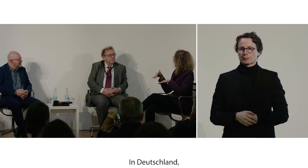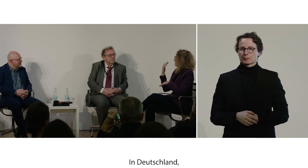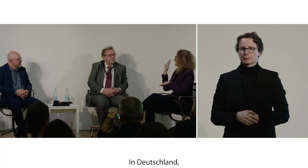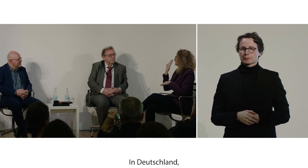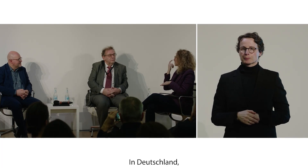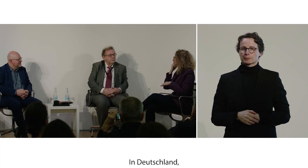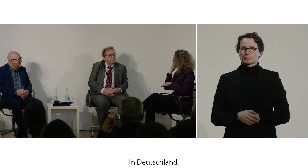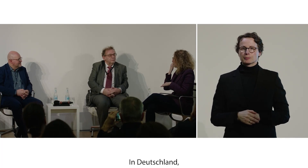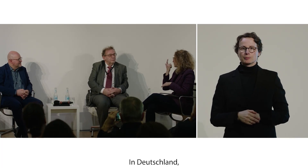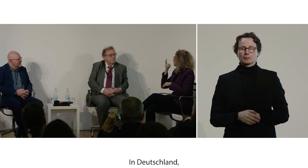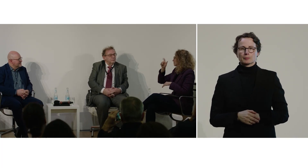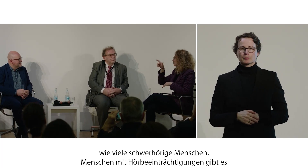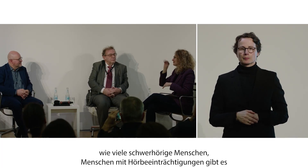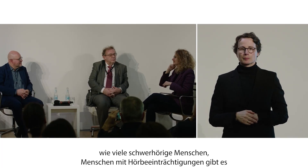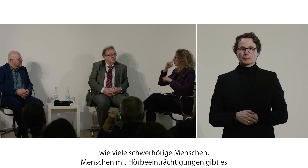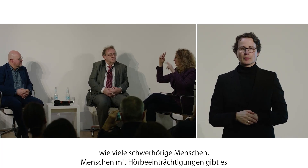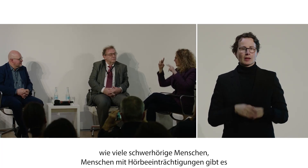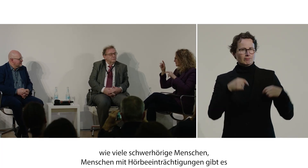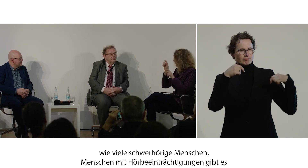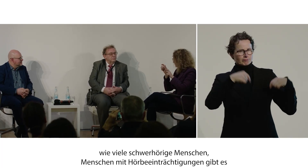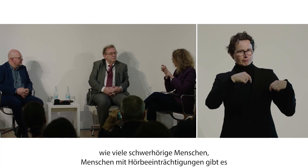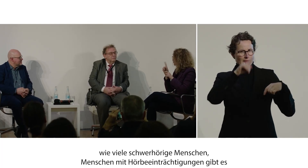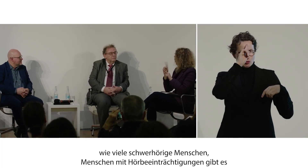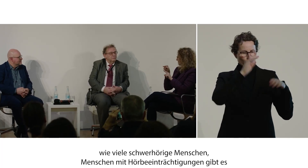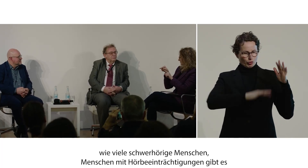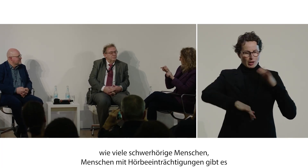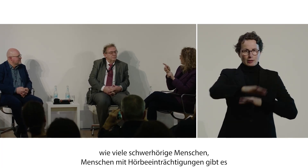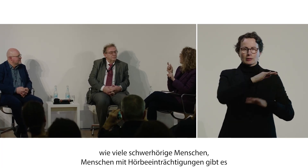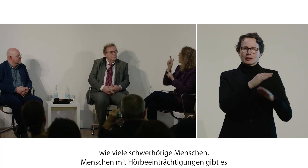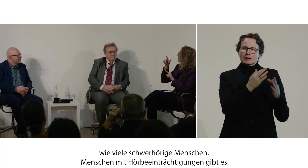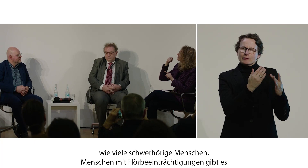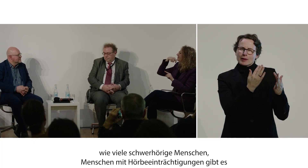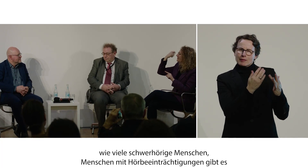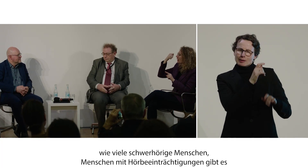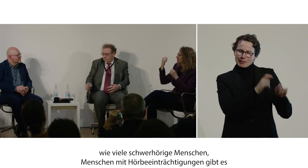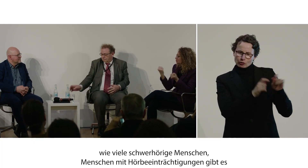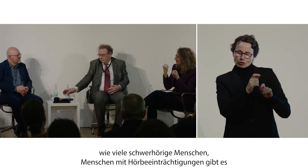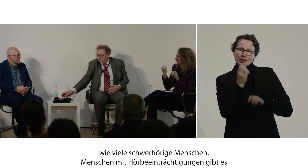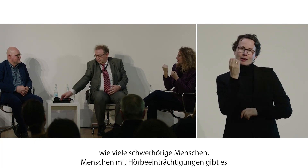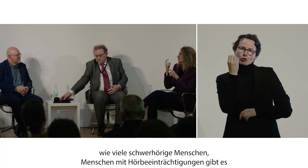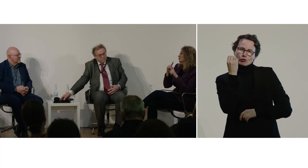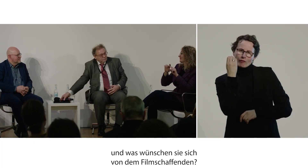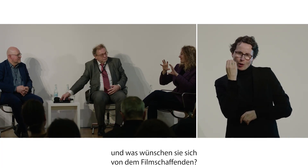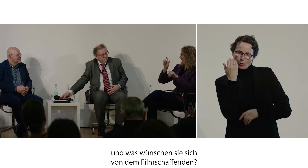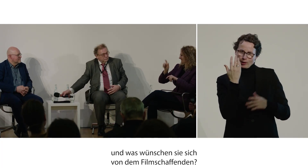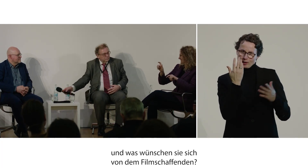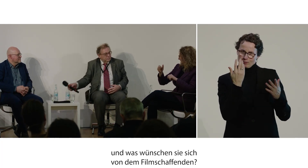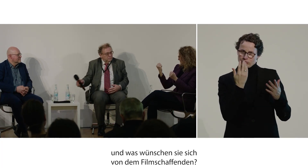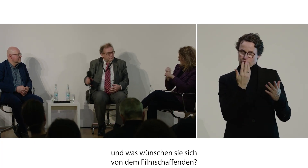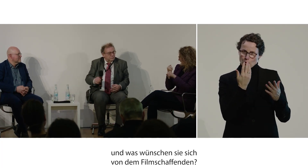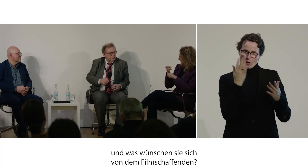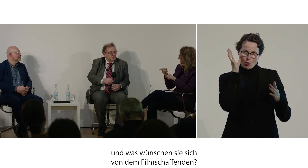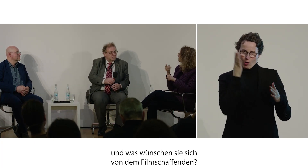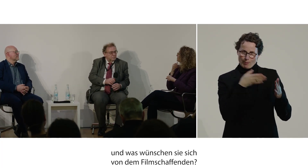In Deutschland, wie viele schwerere Menschen, Menschen mit Hörbeeinträchtigung gibt es? Und was